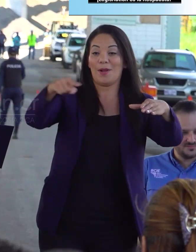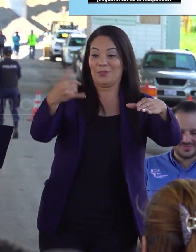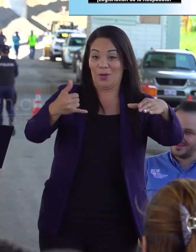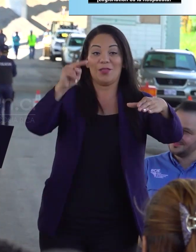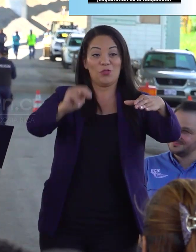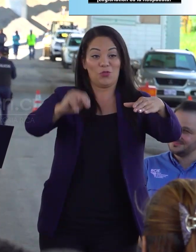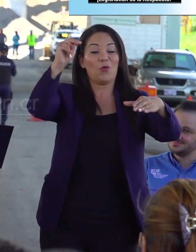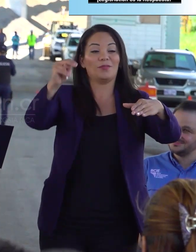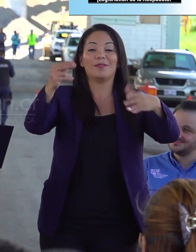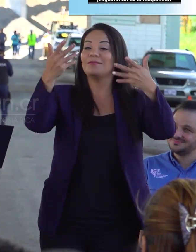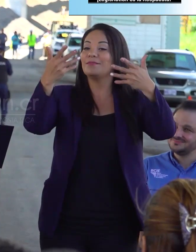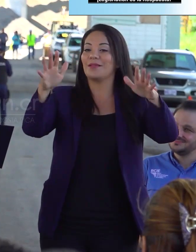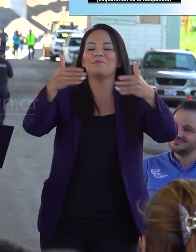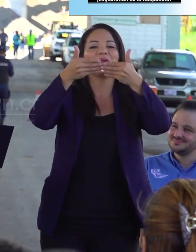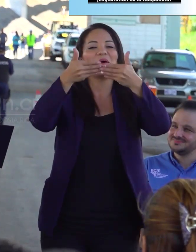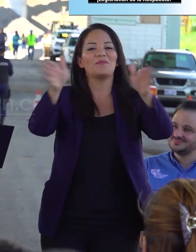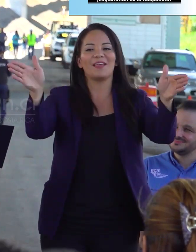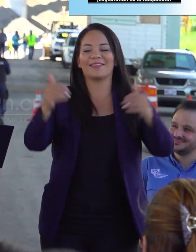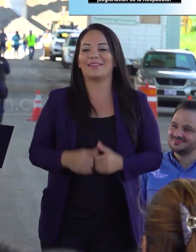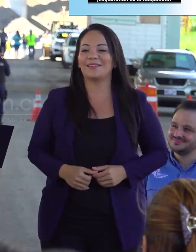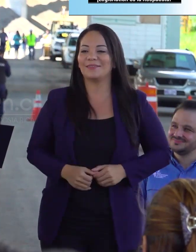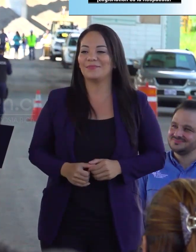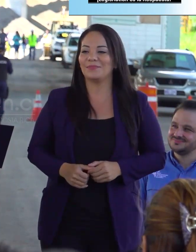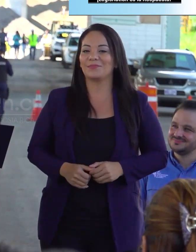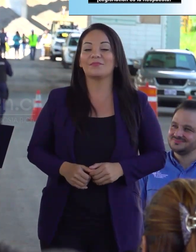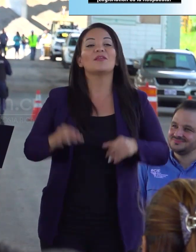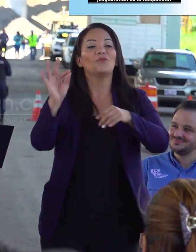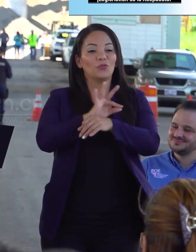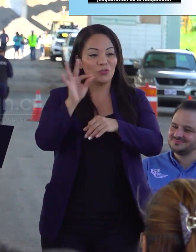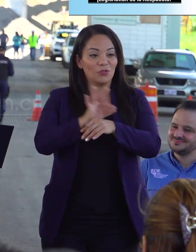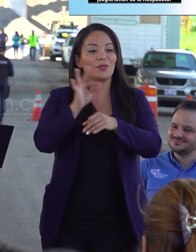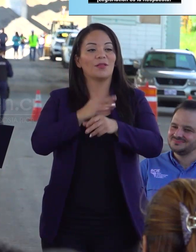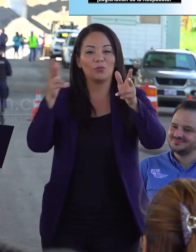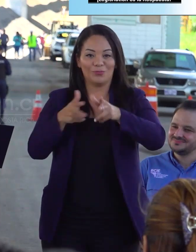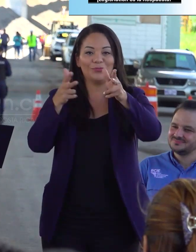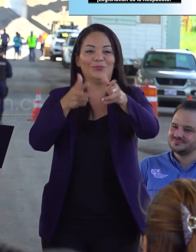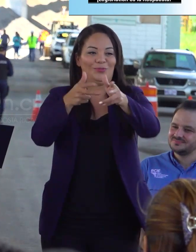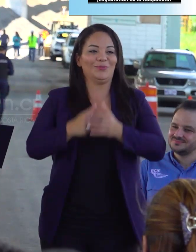norte está abierta y funcionando.